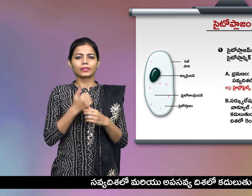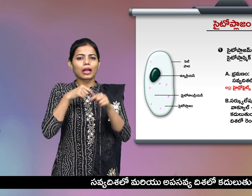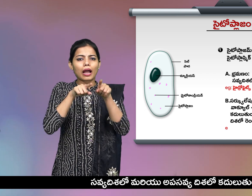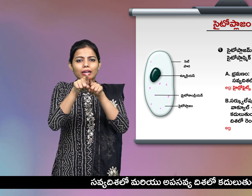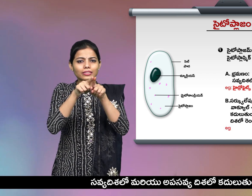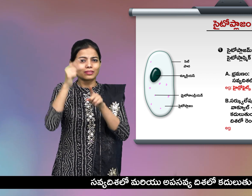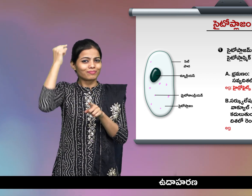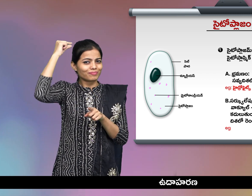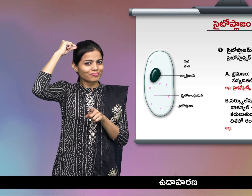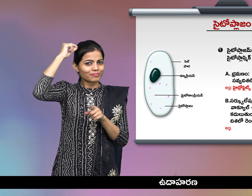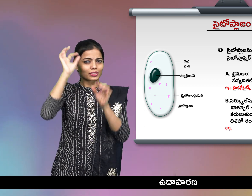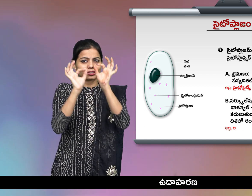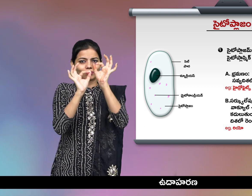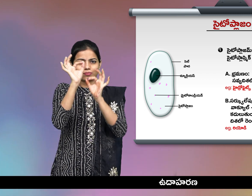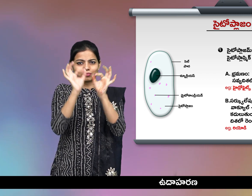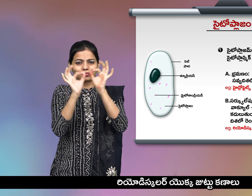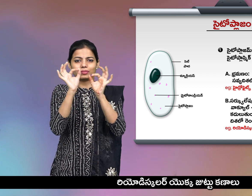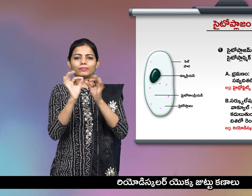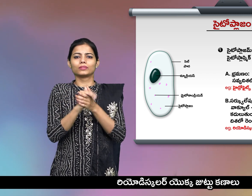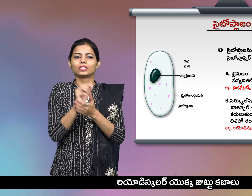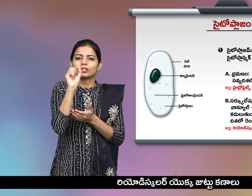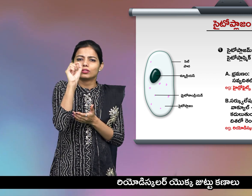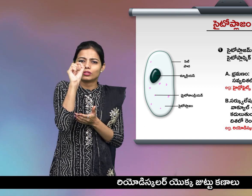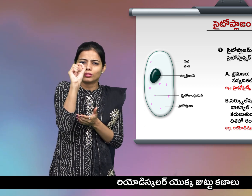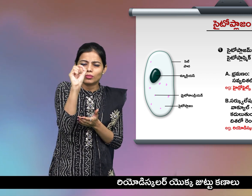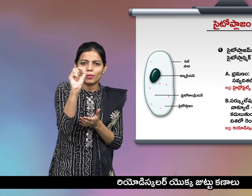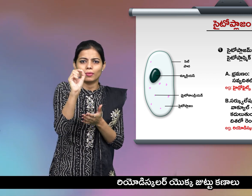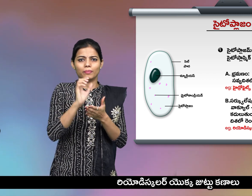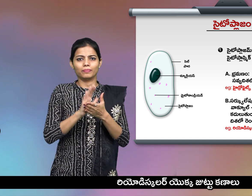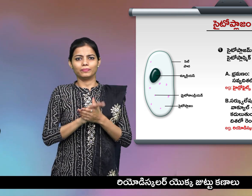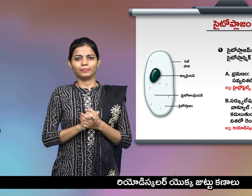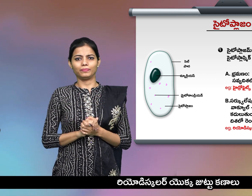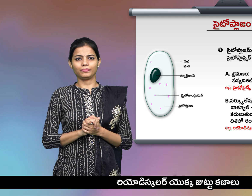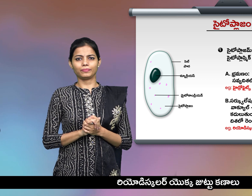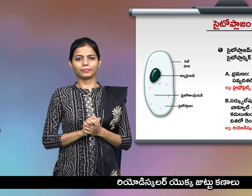కదులుతుంది. ఉదాహరణ రియోడిస్కులర్ యొక్క జుట్టు కణాలు.